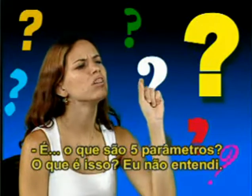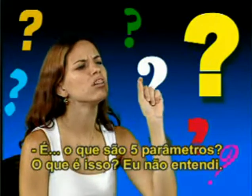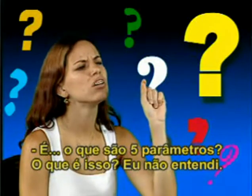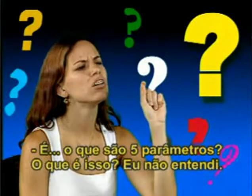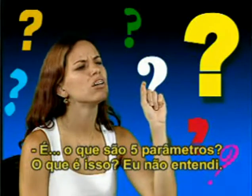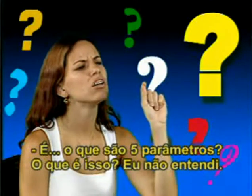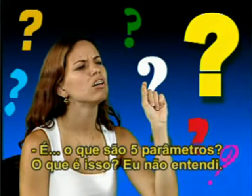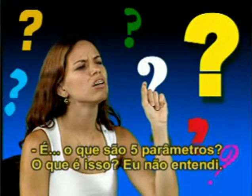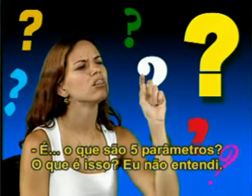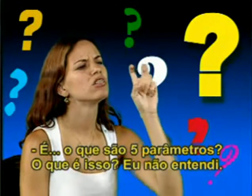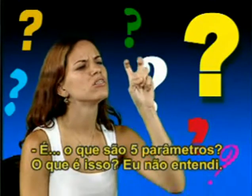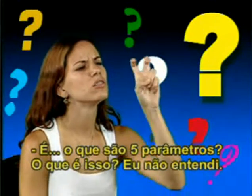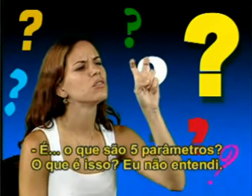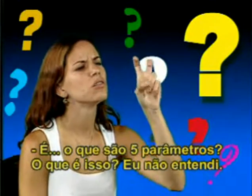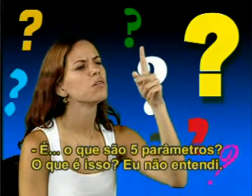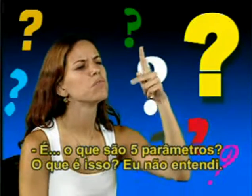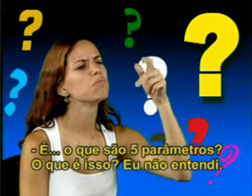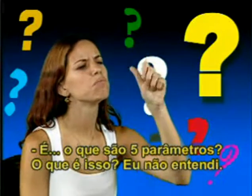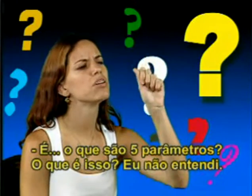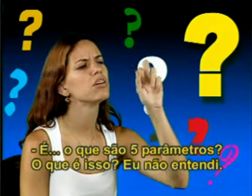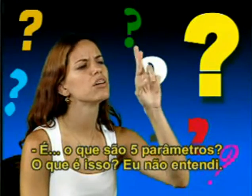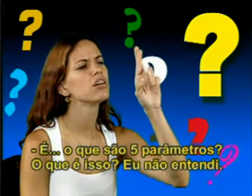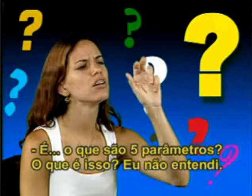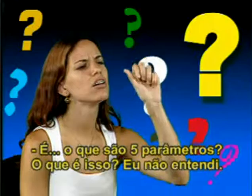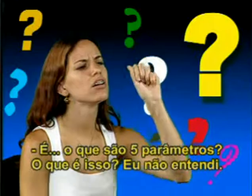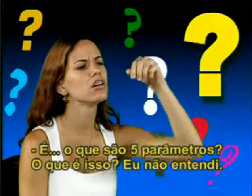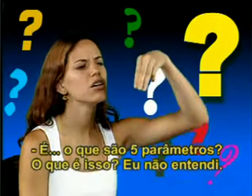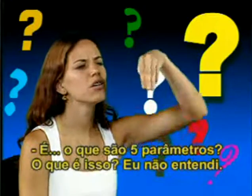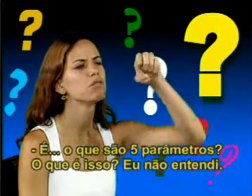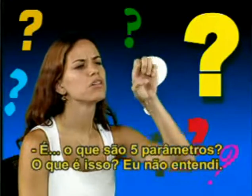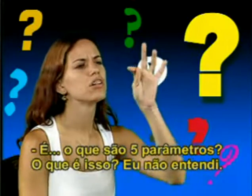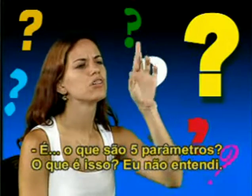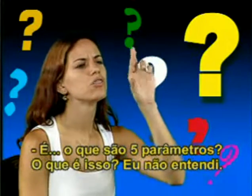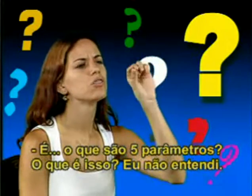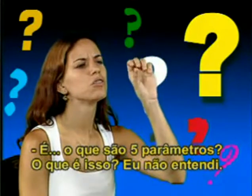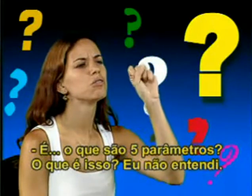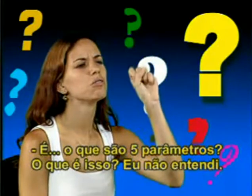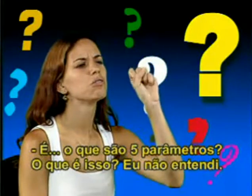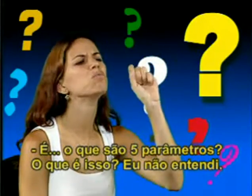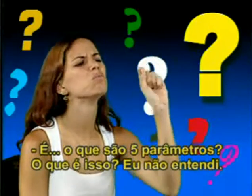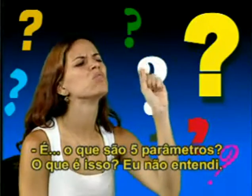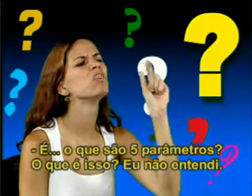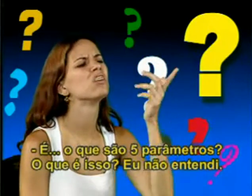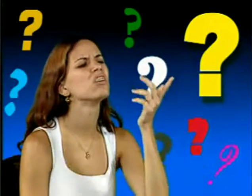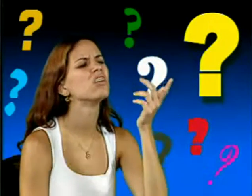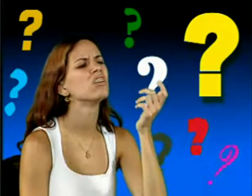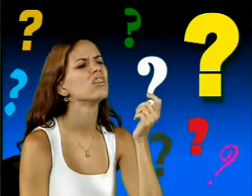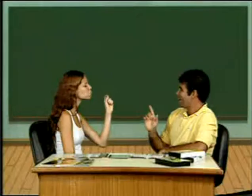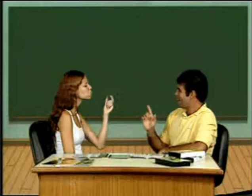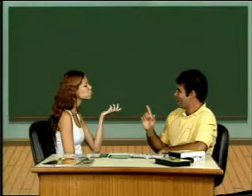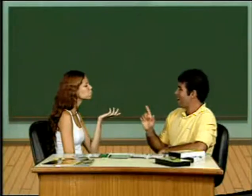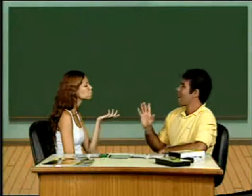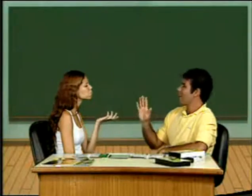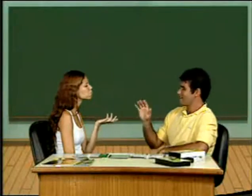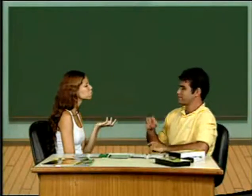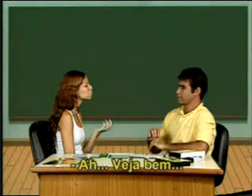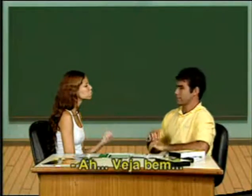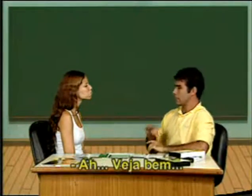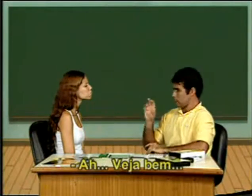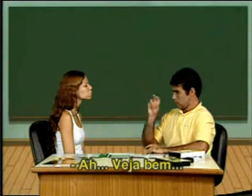O que são 5 parâmetros? O que é isso? Eu não entendi.